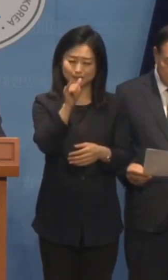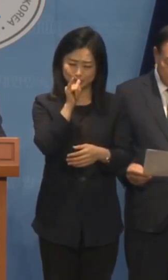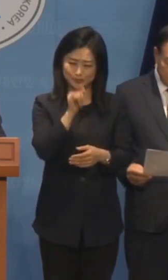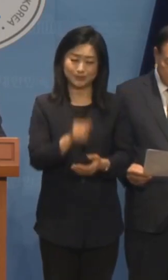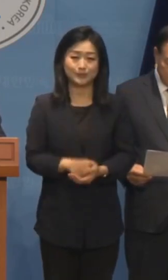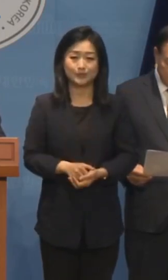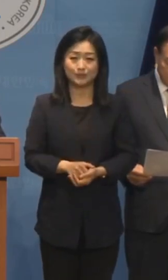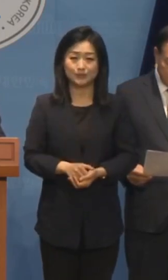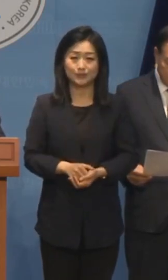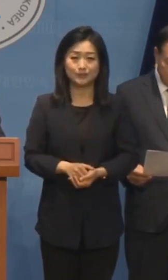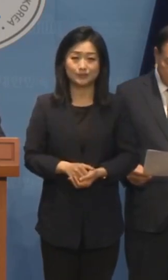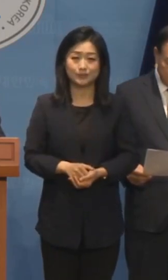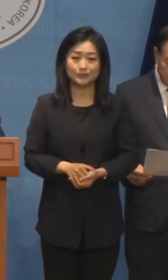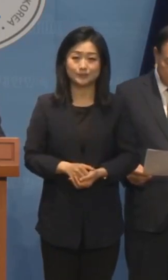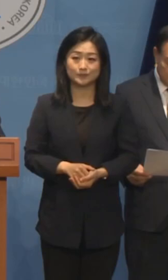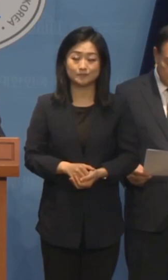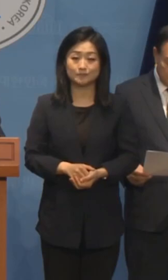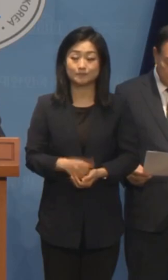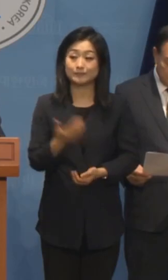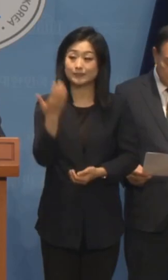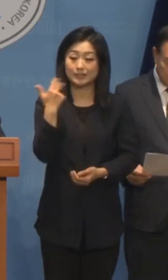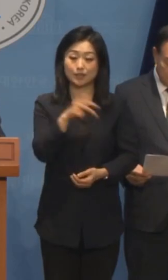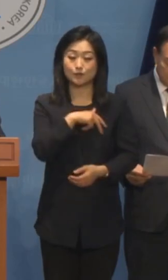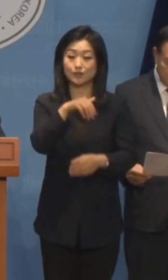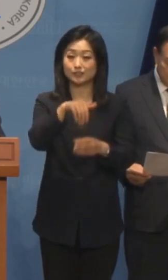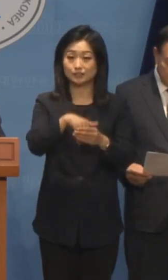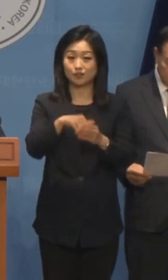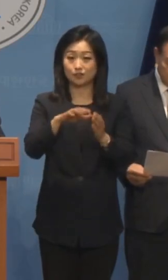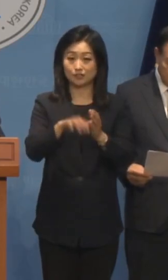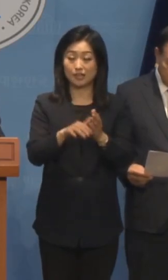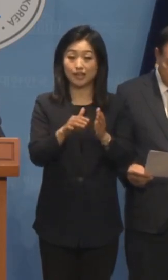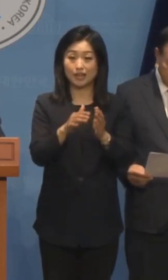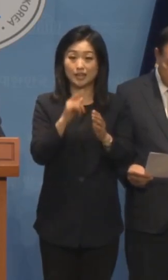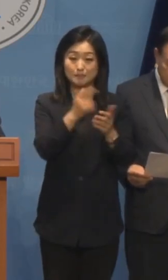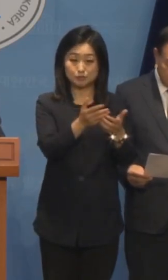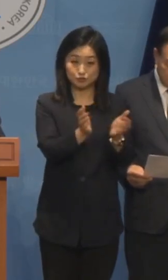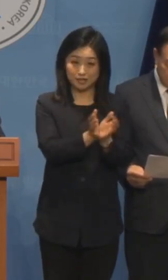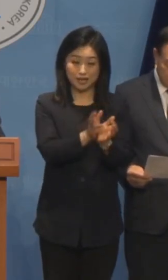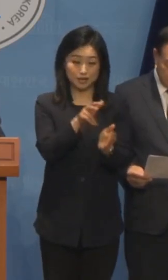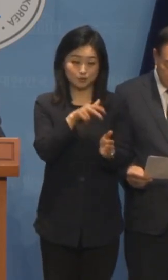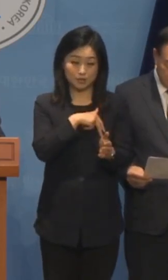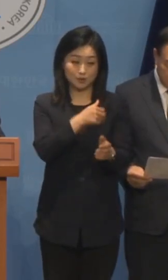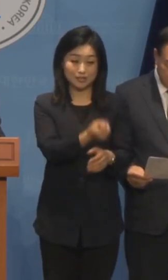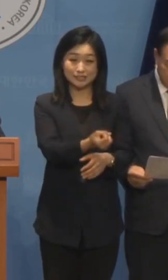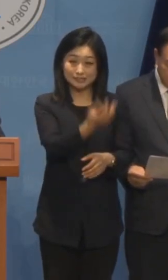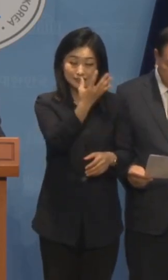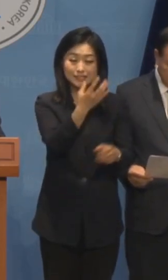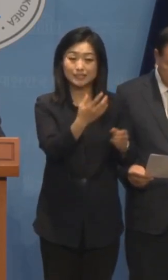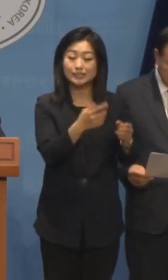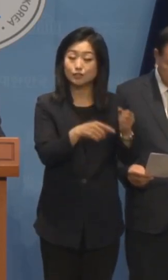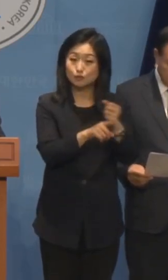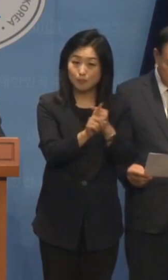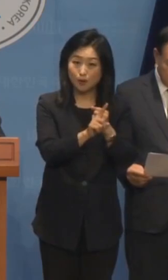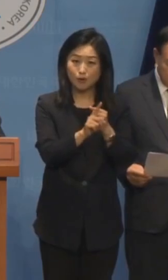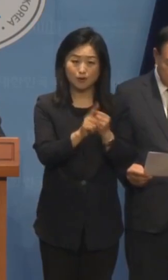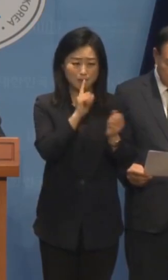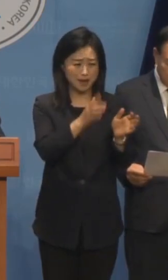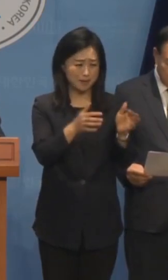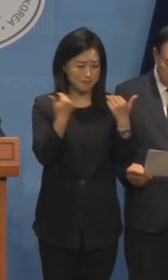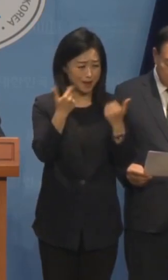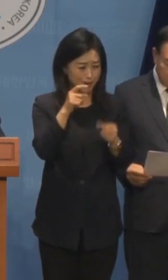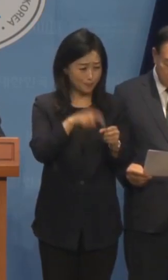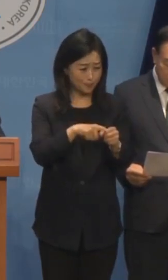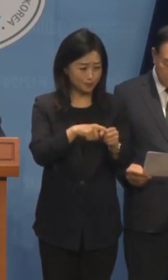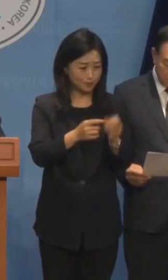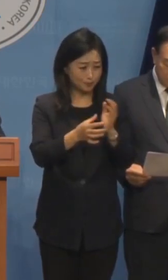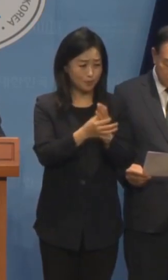있습니다. 지난 총선에서 국민이 민주당의 손을 들어준 것은 이런 황당한 얘기를 하라고 한 것이 아닙니다.